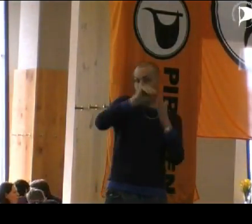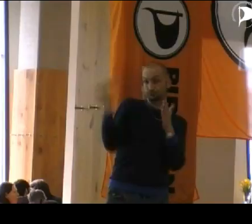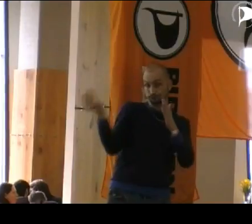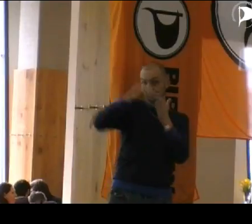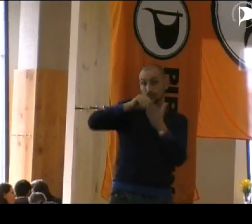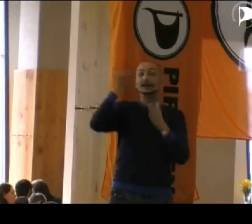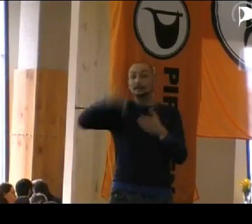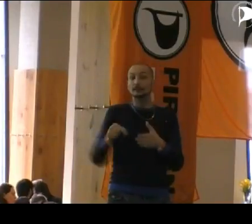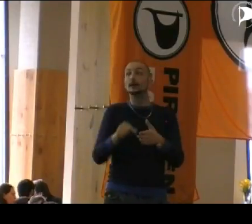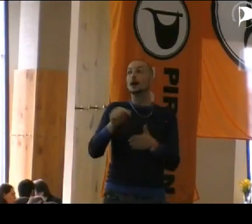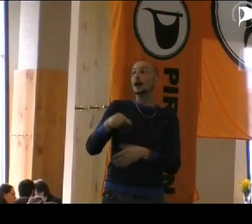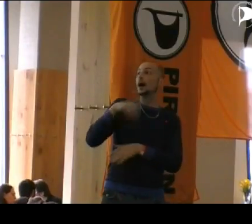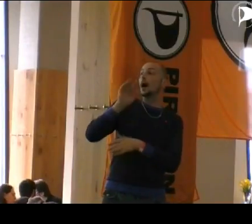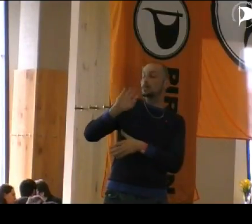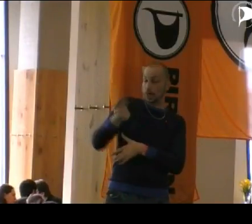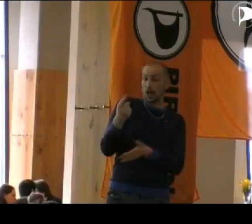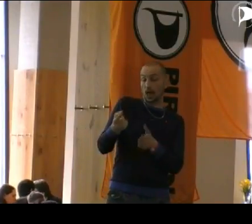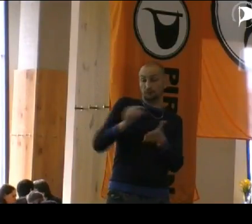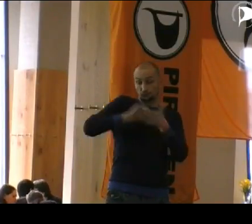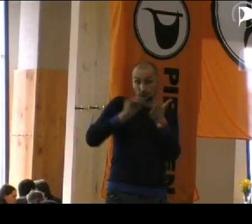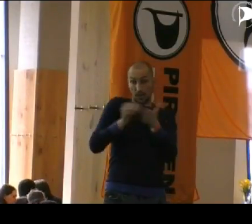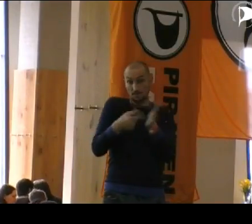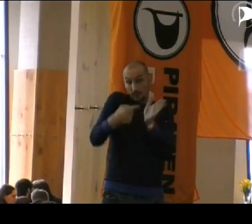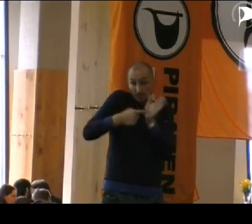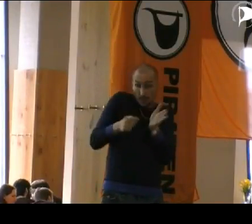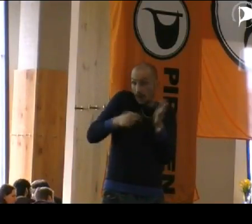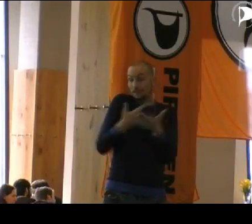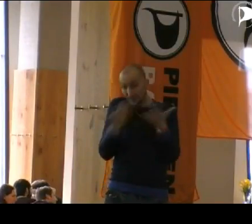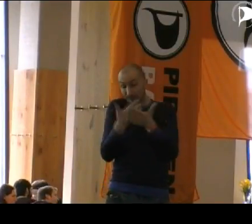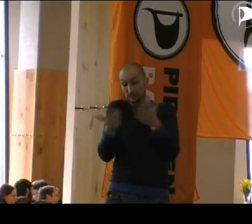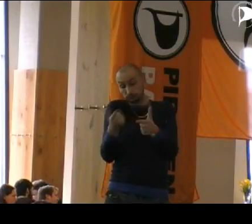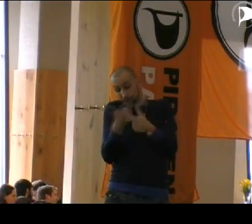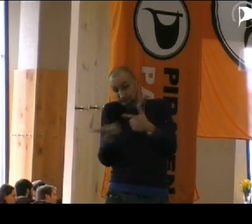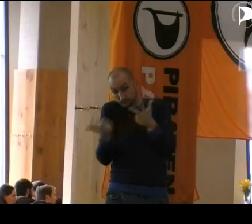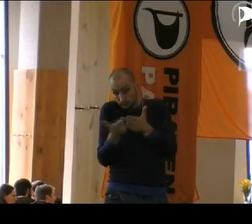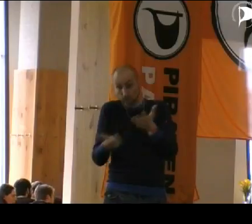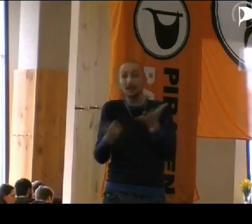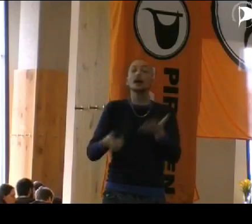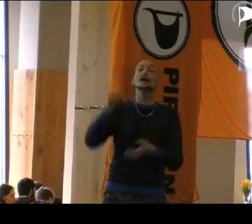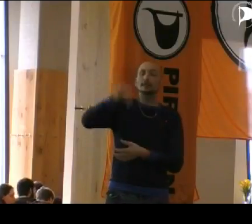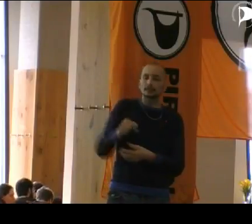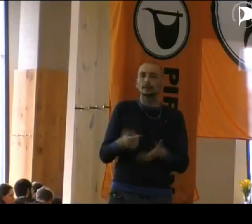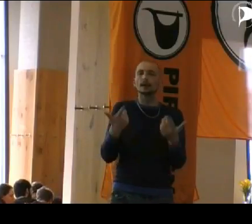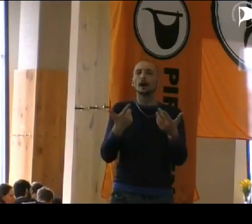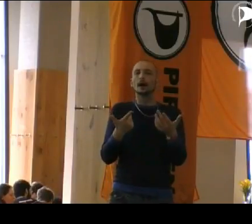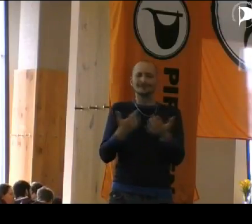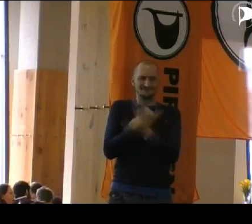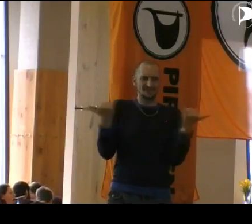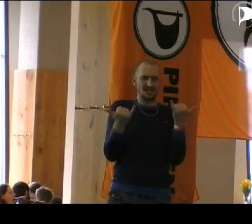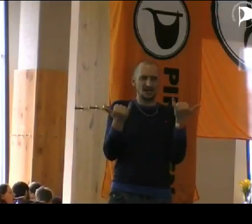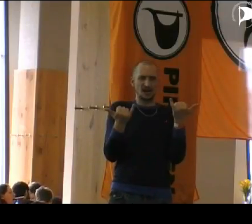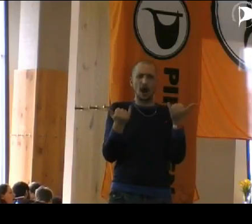erwartungen stellen und er nicht direkt ein campingbus